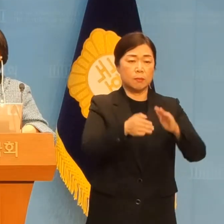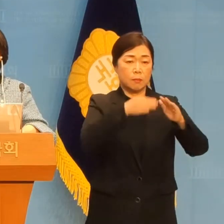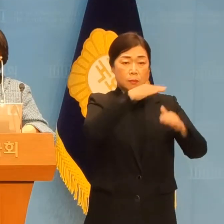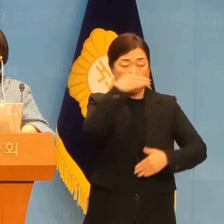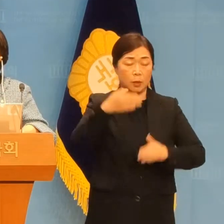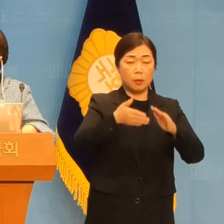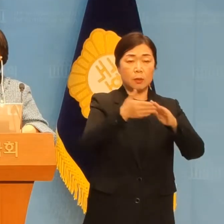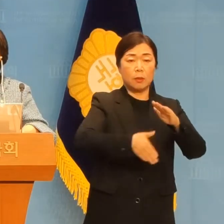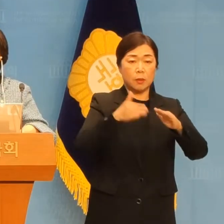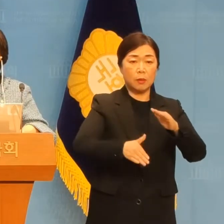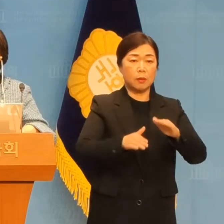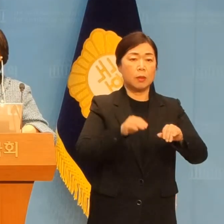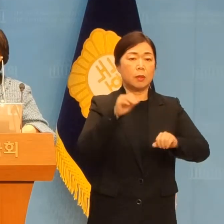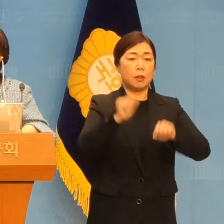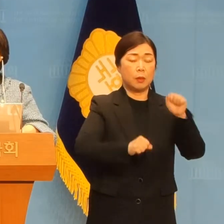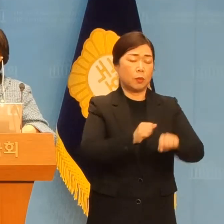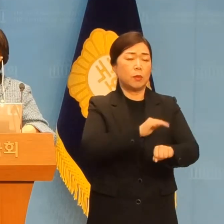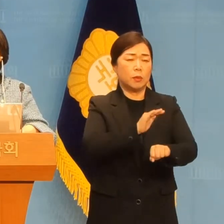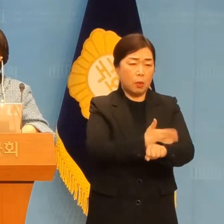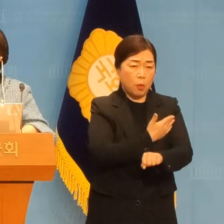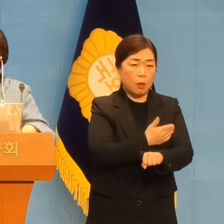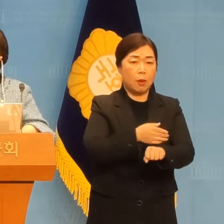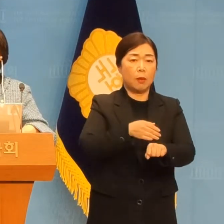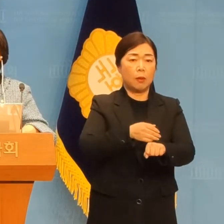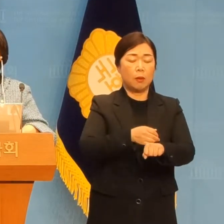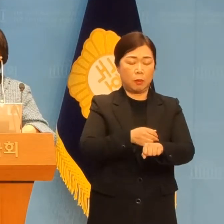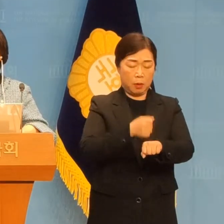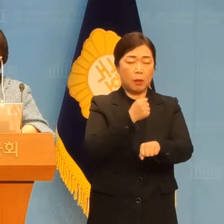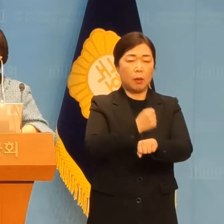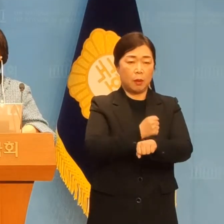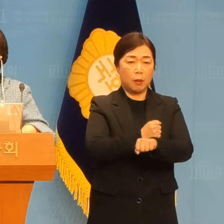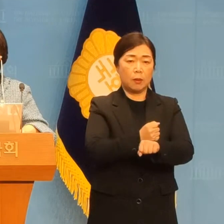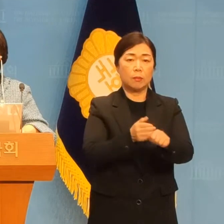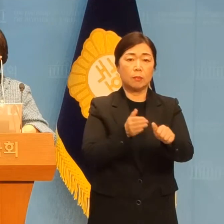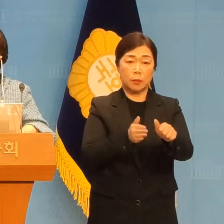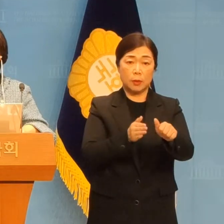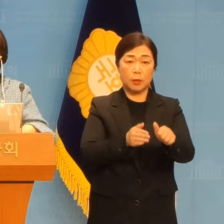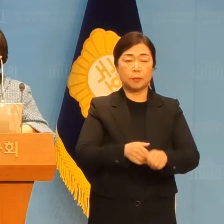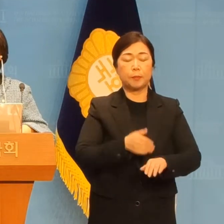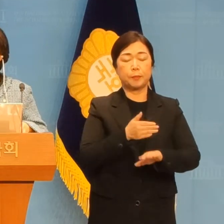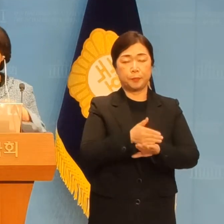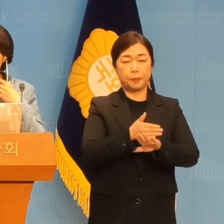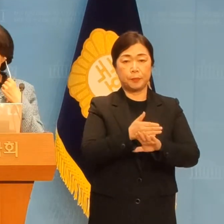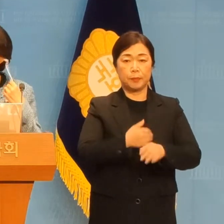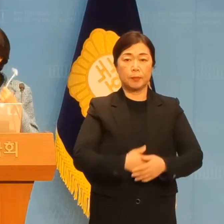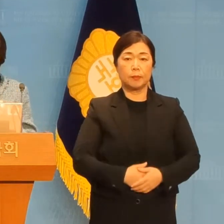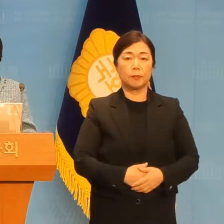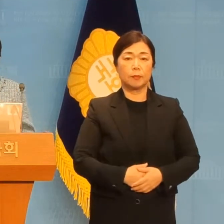사과와 행동으로 답해야 할 것입니다. 감사합니다.